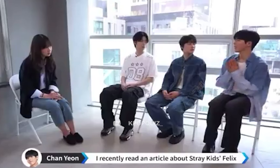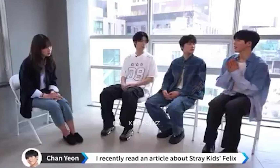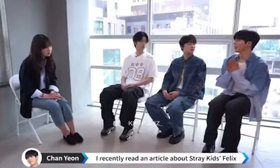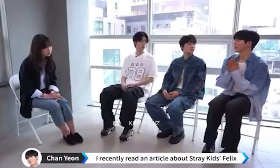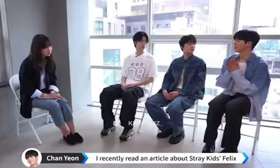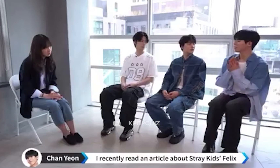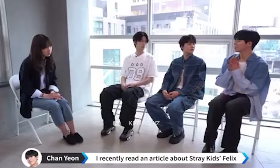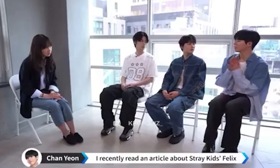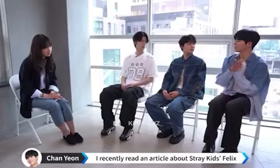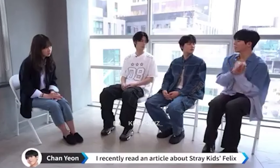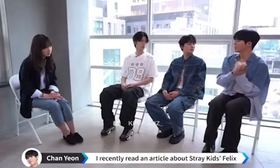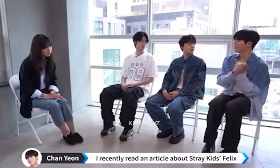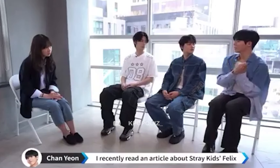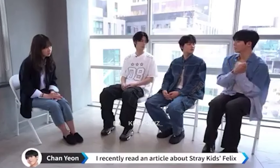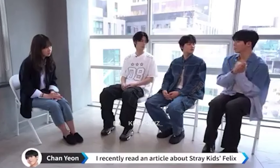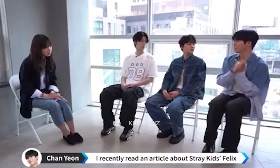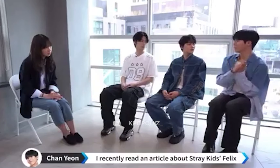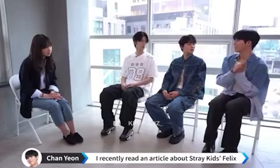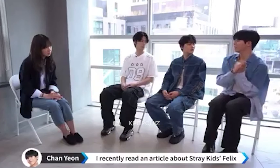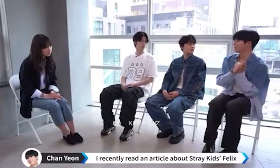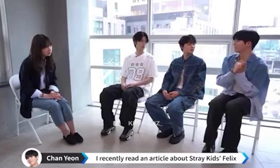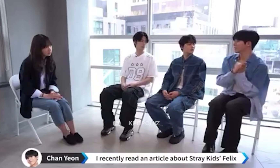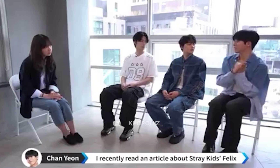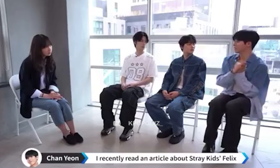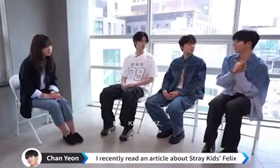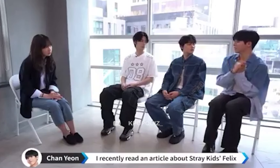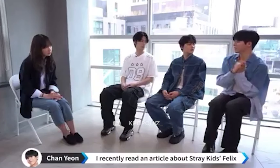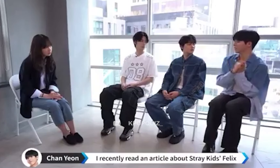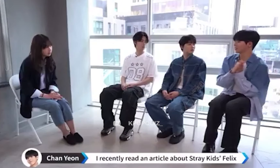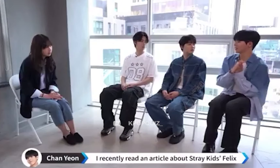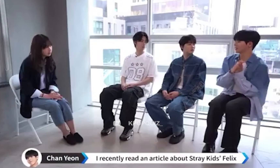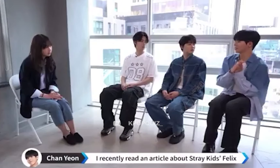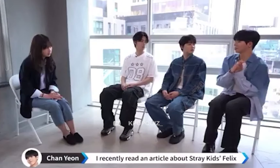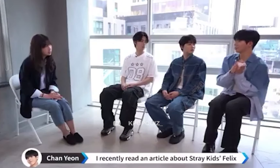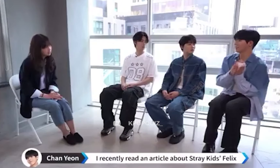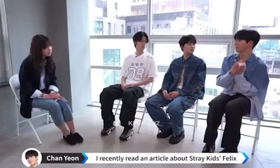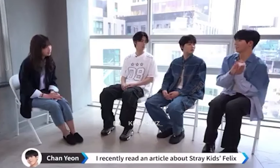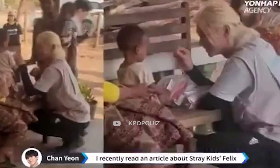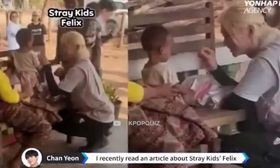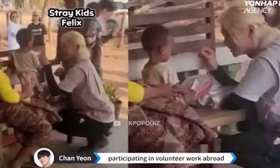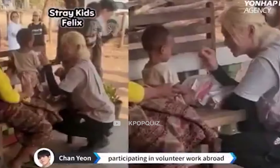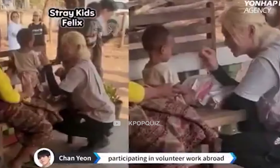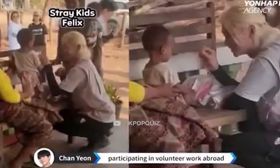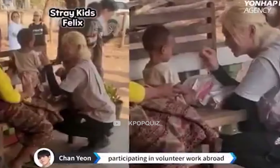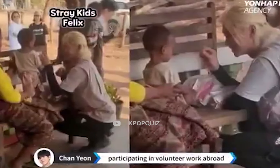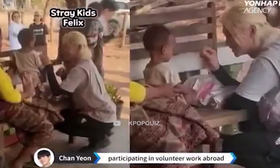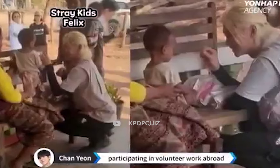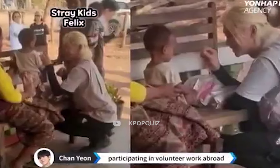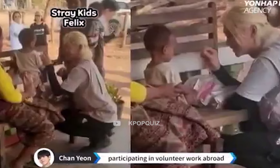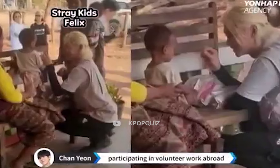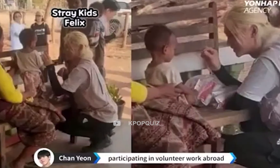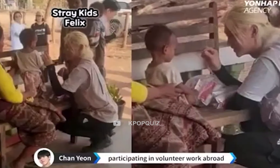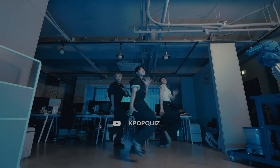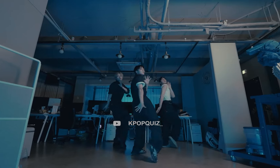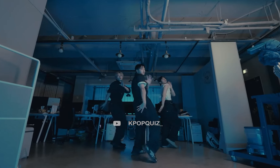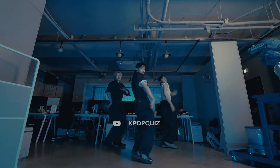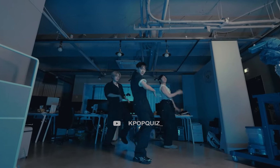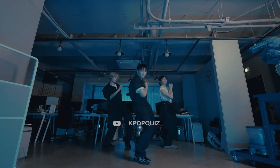Yeon también dijo que Félix fue su inspiración, esto para realizar actividades de voluntariado como Félix, quien utilizó su